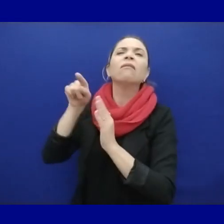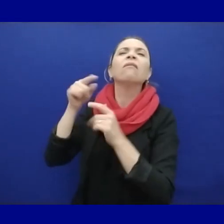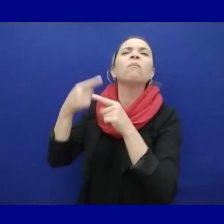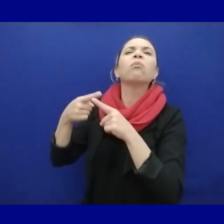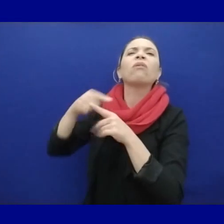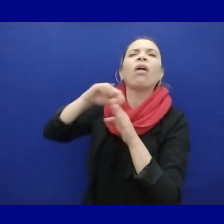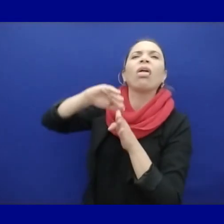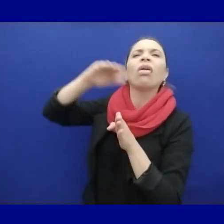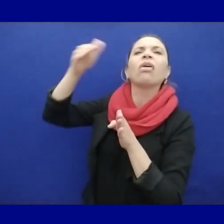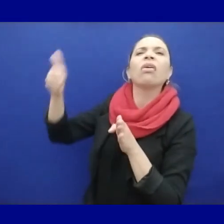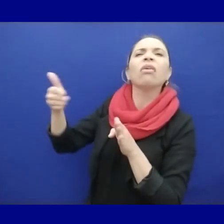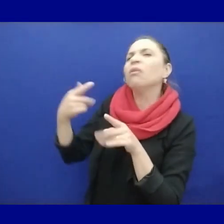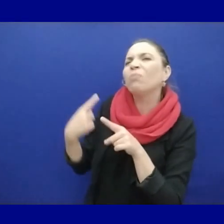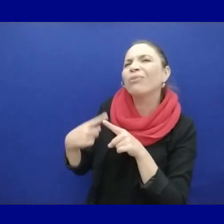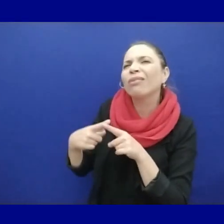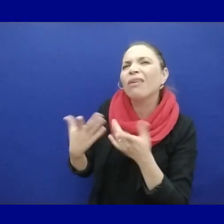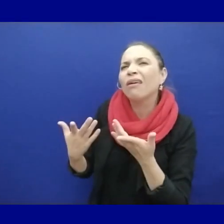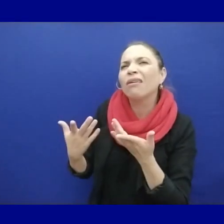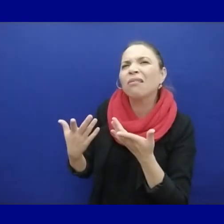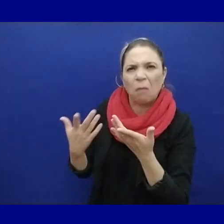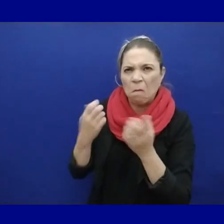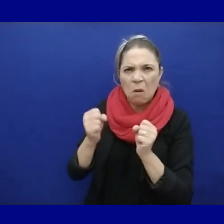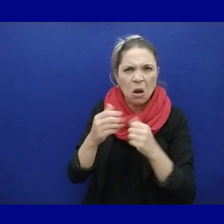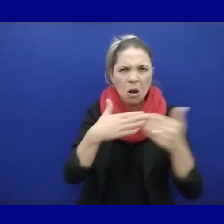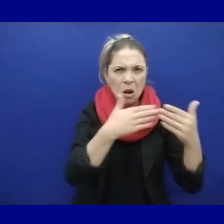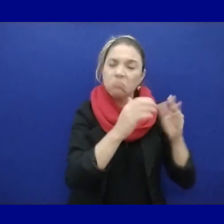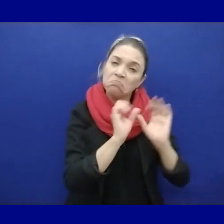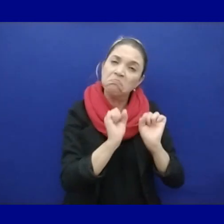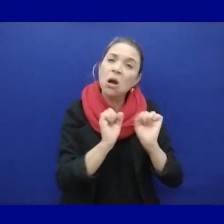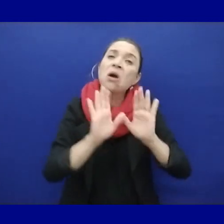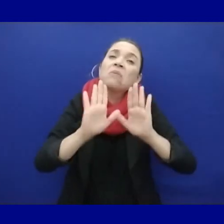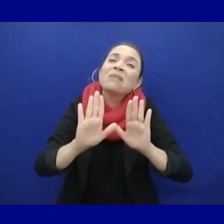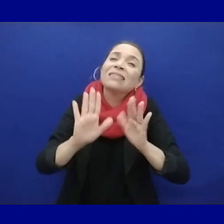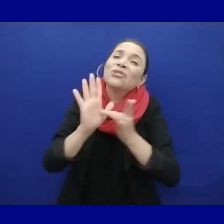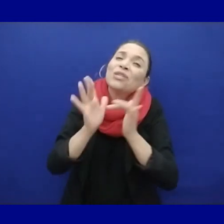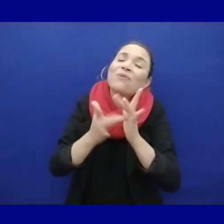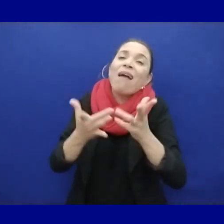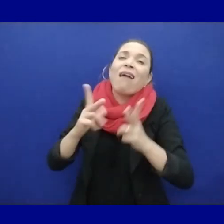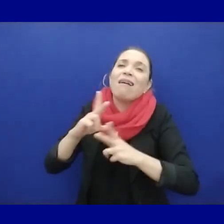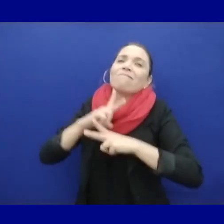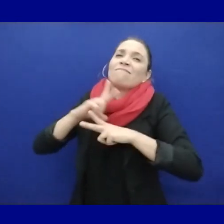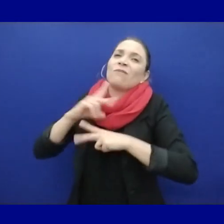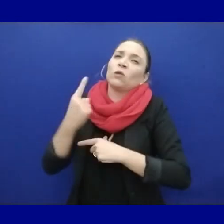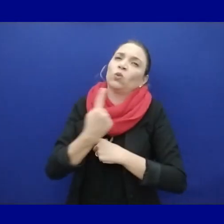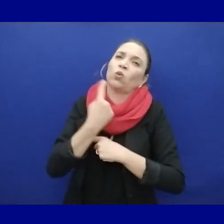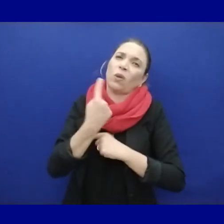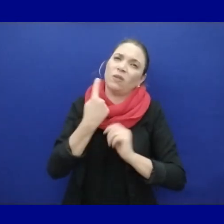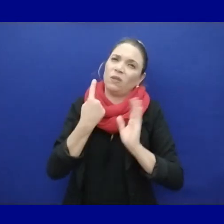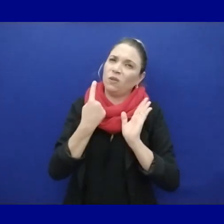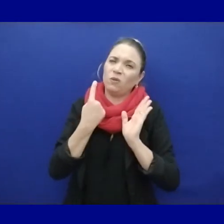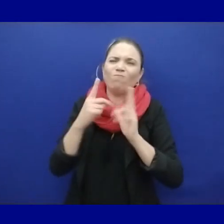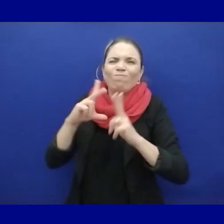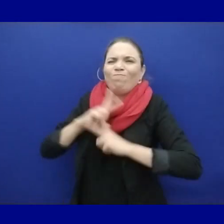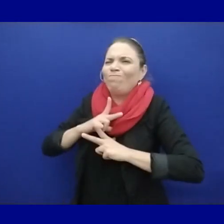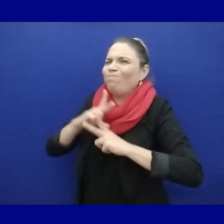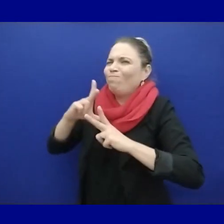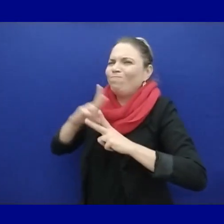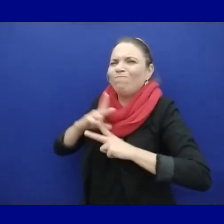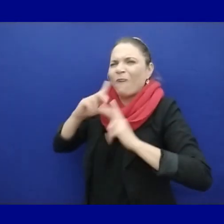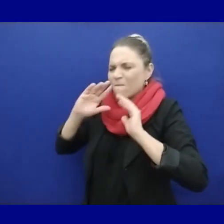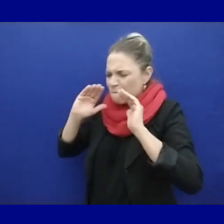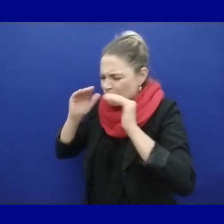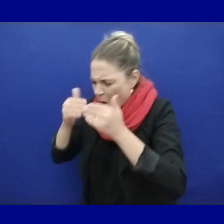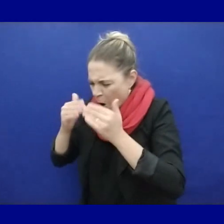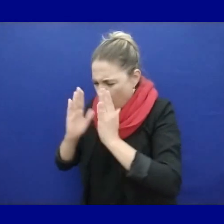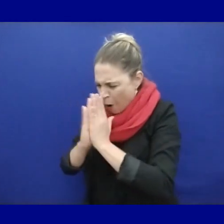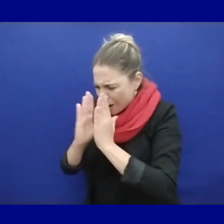em que os discípulos estão enfrentando dificuldades. O grupo estava já na 4ª vigília da